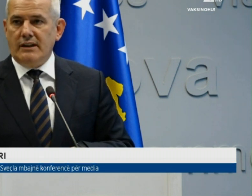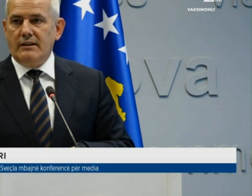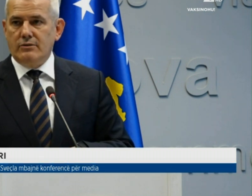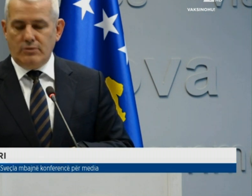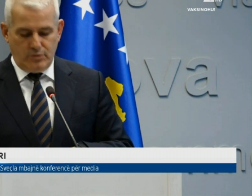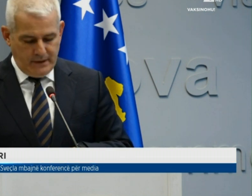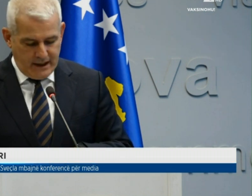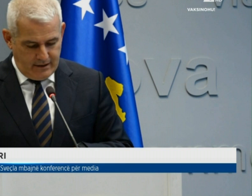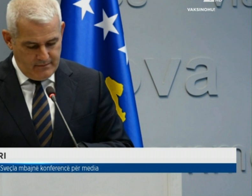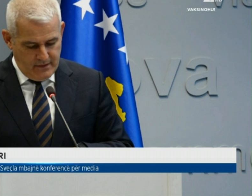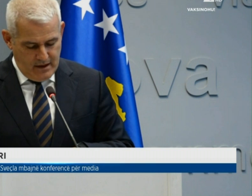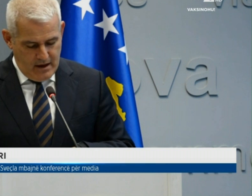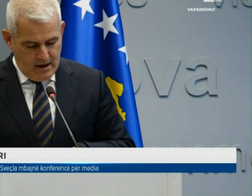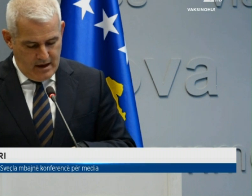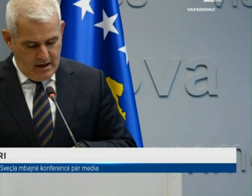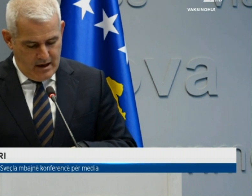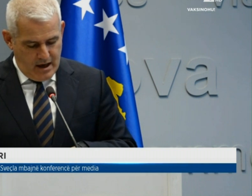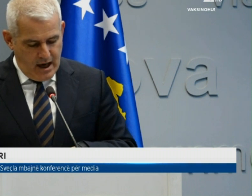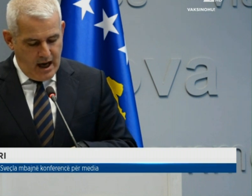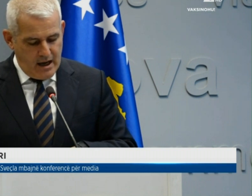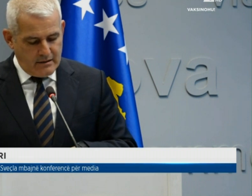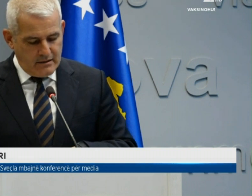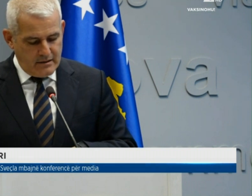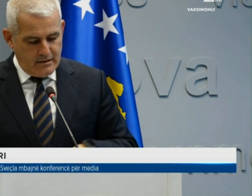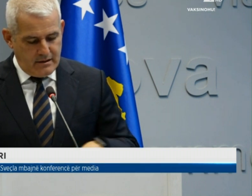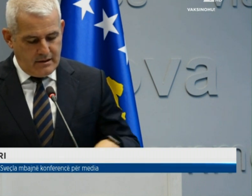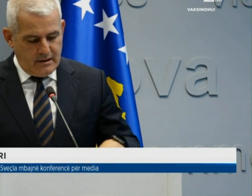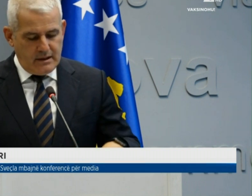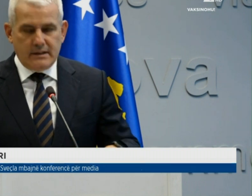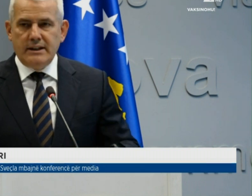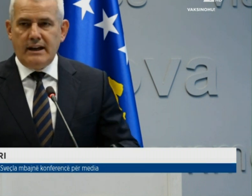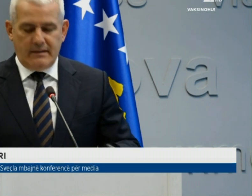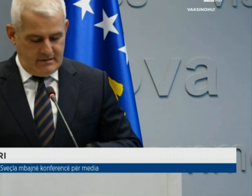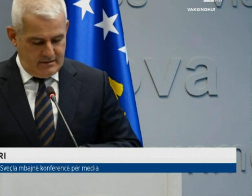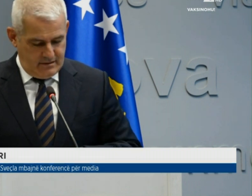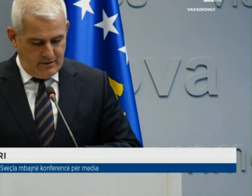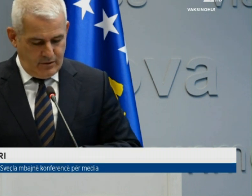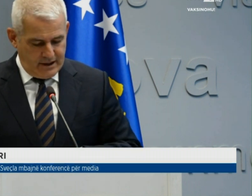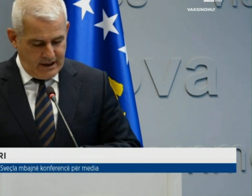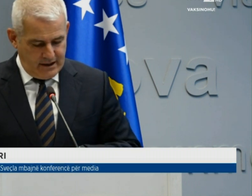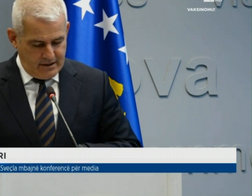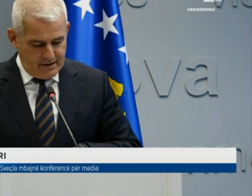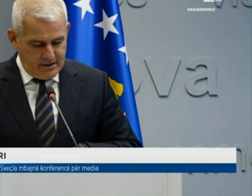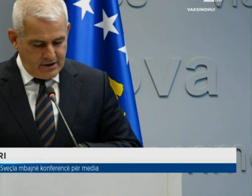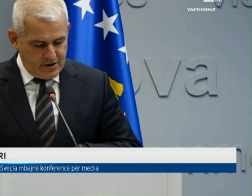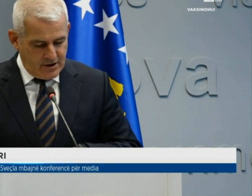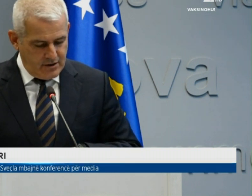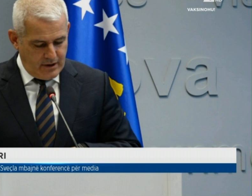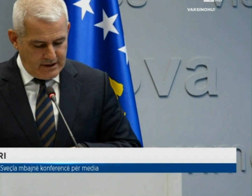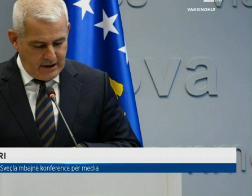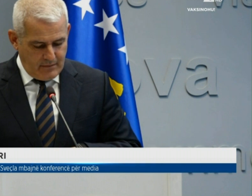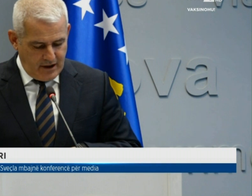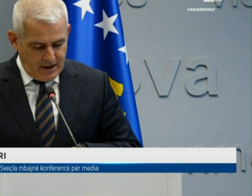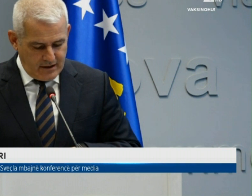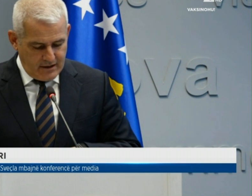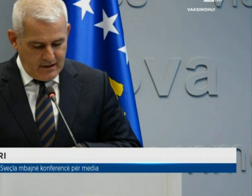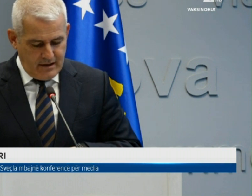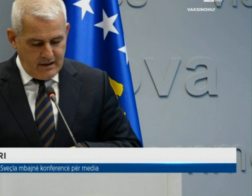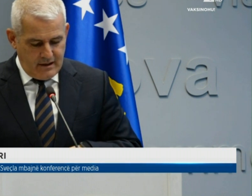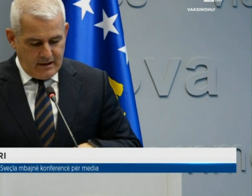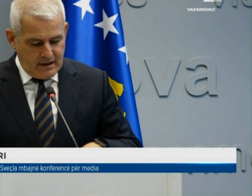Kosovës edhe në këto dy pika, nga dje në ora 8 deri sot në ora